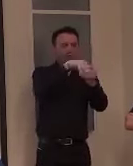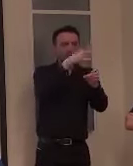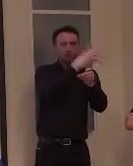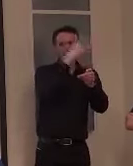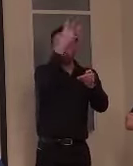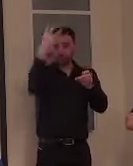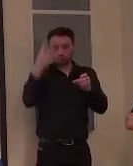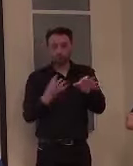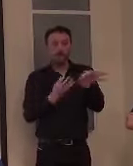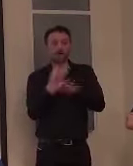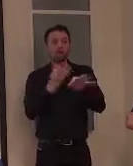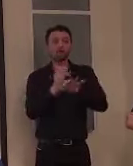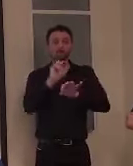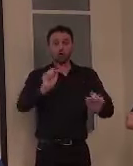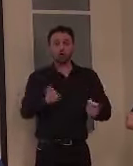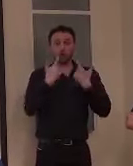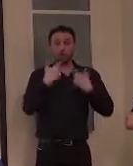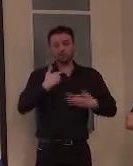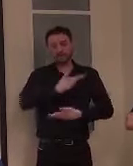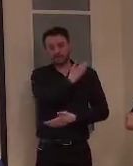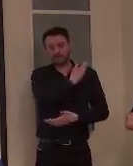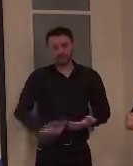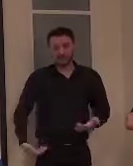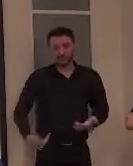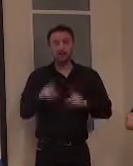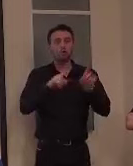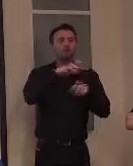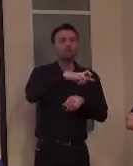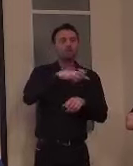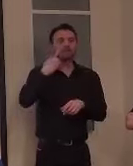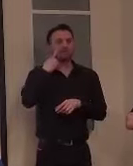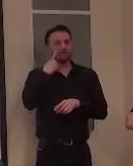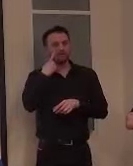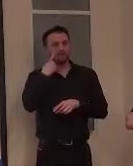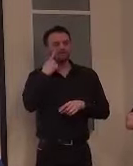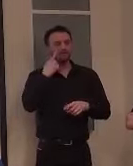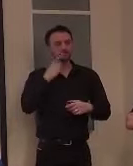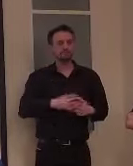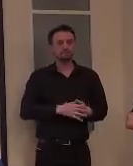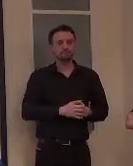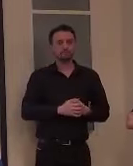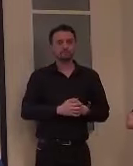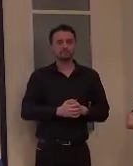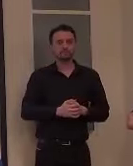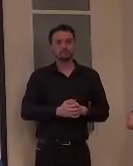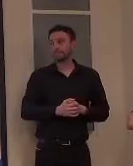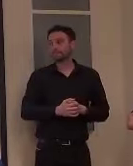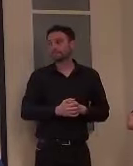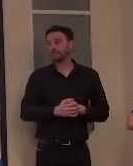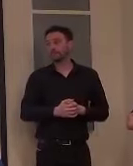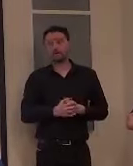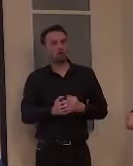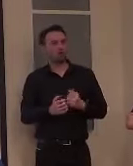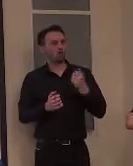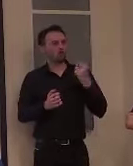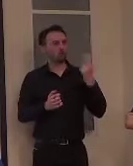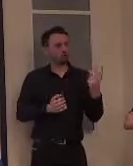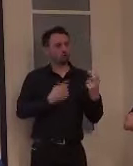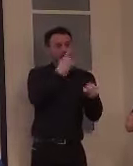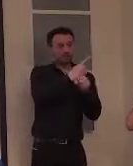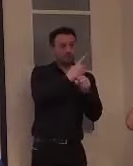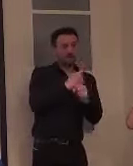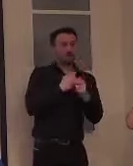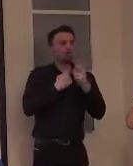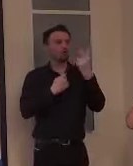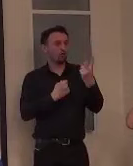común con matrícula de alumnos con pepe y si tratamos de que sean de nivel primario de